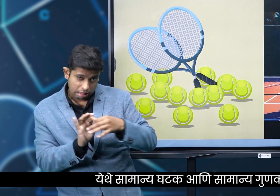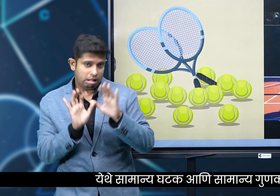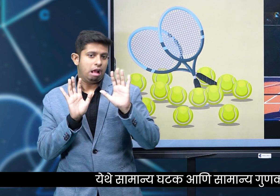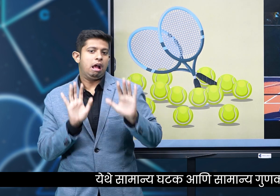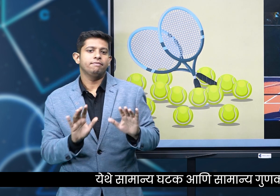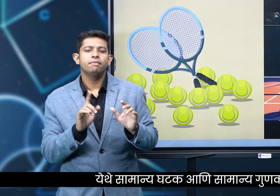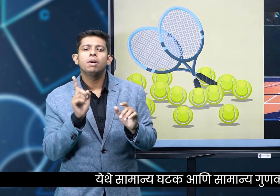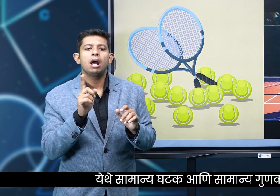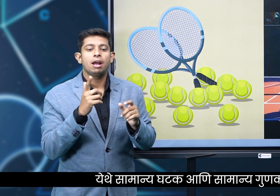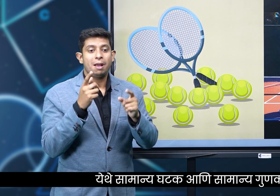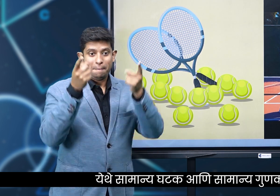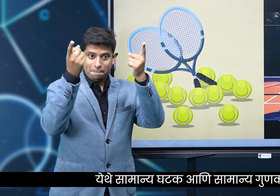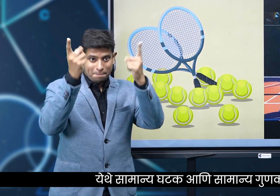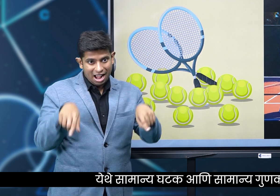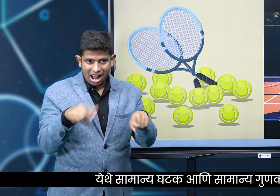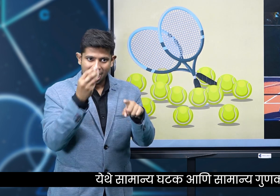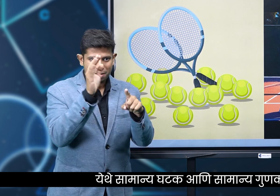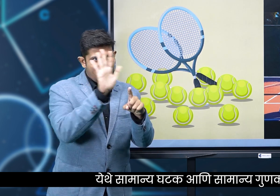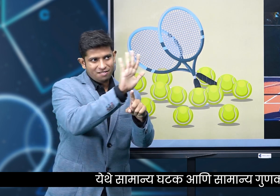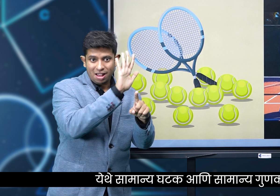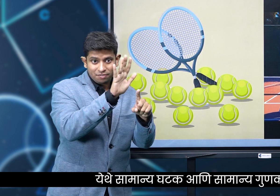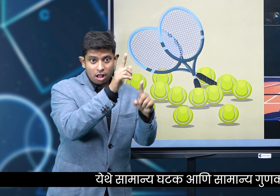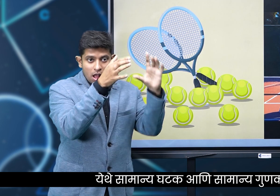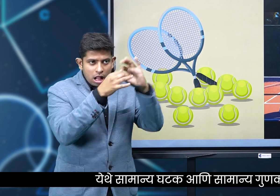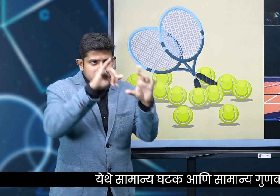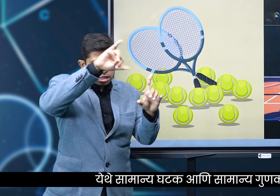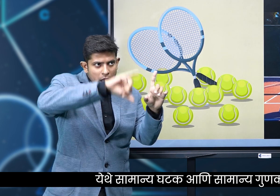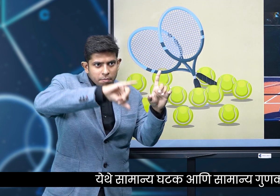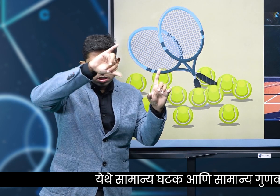येथे सामान्य घटक आणि सामान्य गुणक उपयुक्त आहेत.